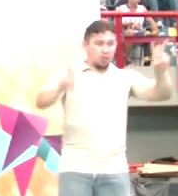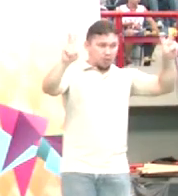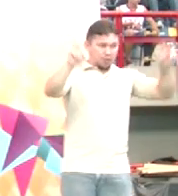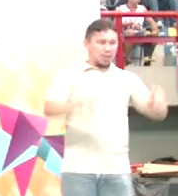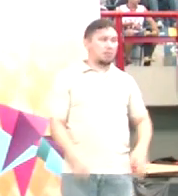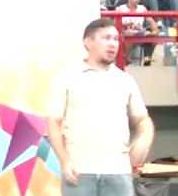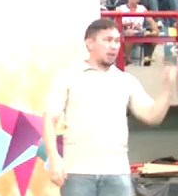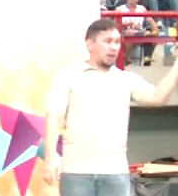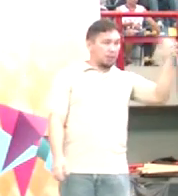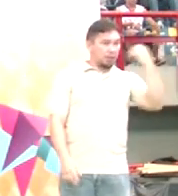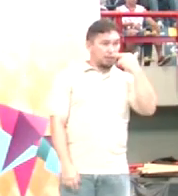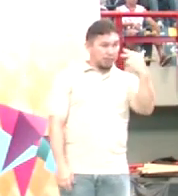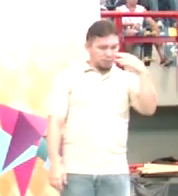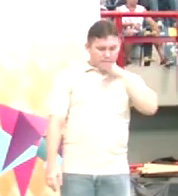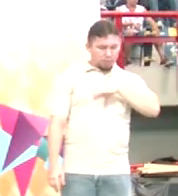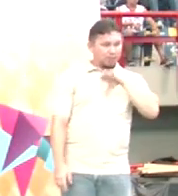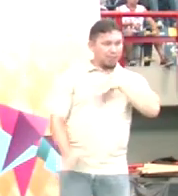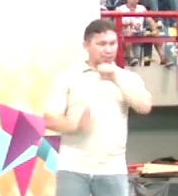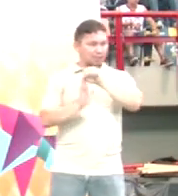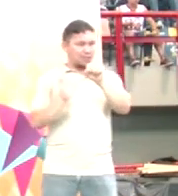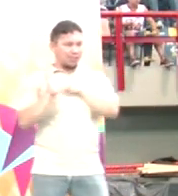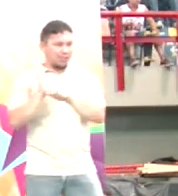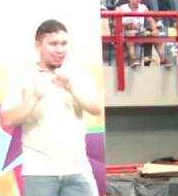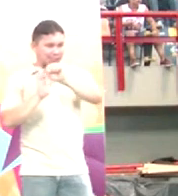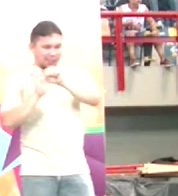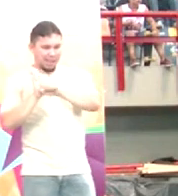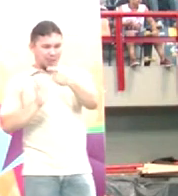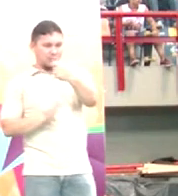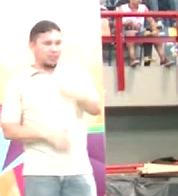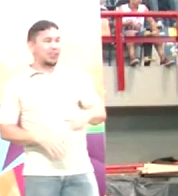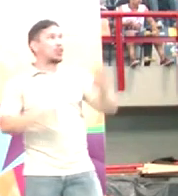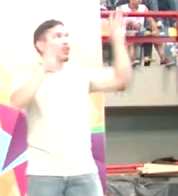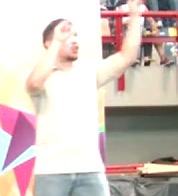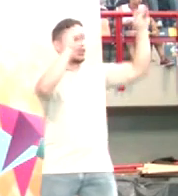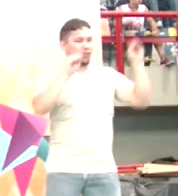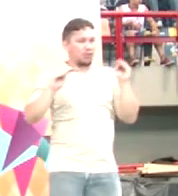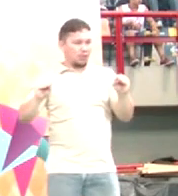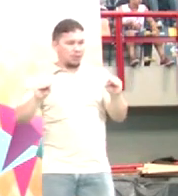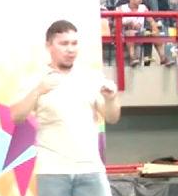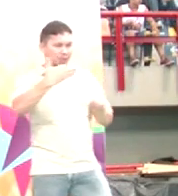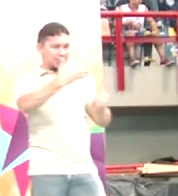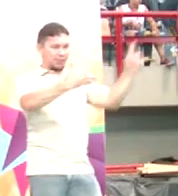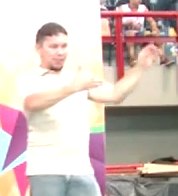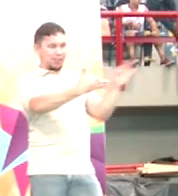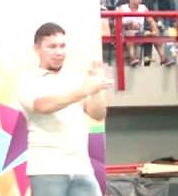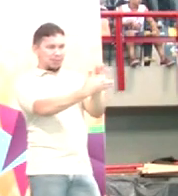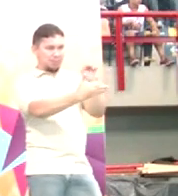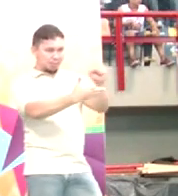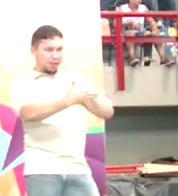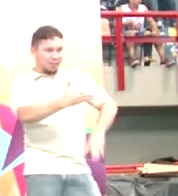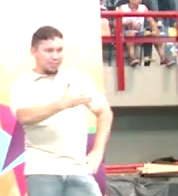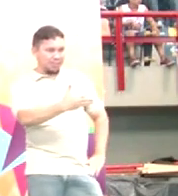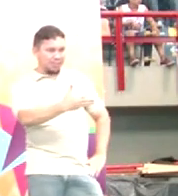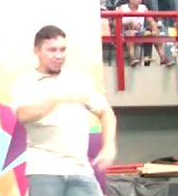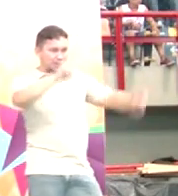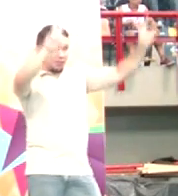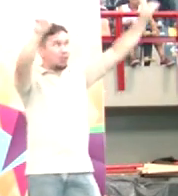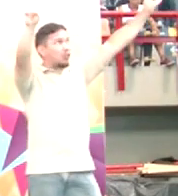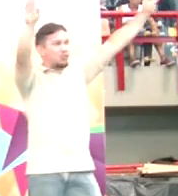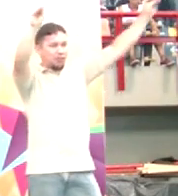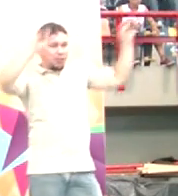da língua portuguesa no século XXI, mude a posição das palavras ou simplesmente